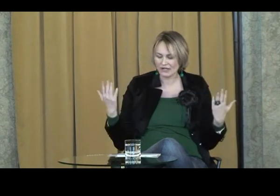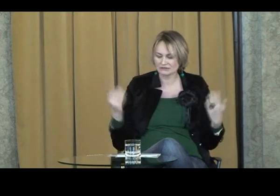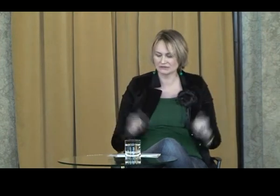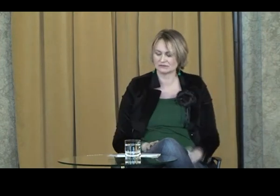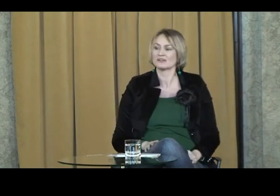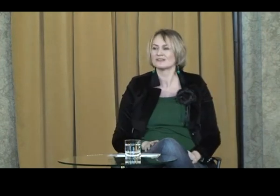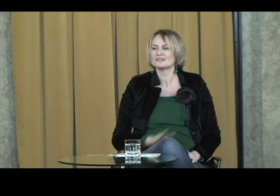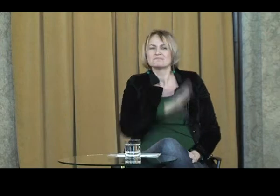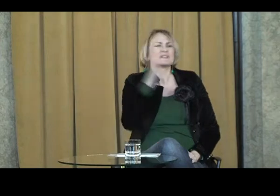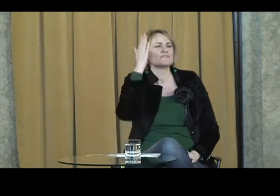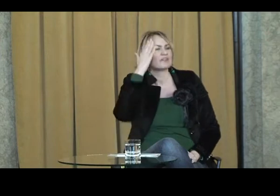Blickwinkel ermöglichen.